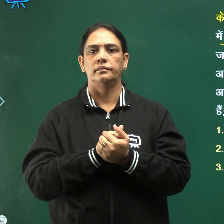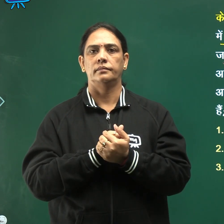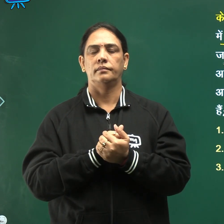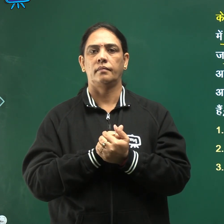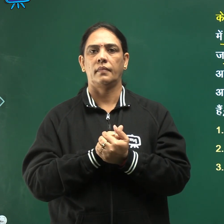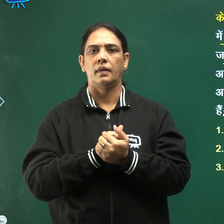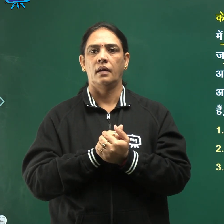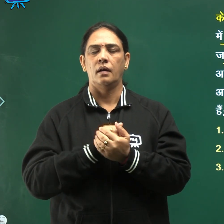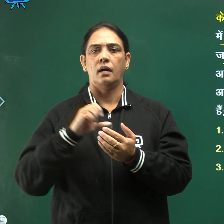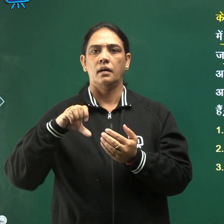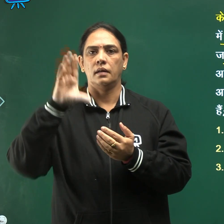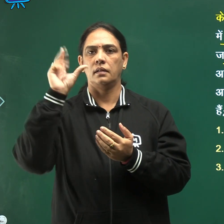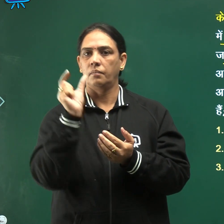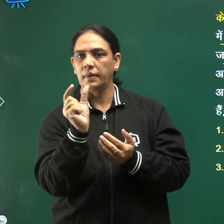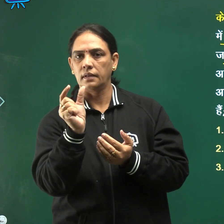अधिकतम पद